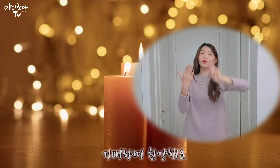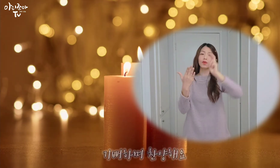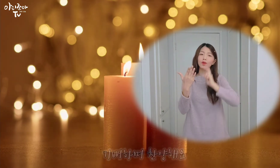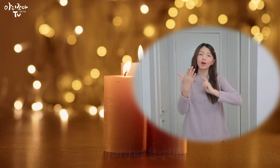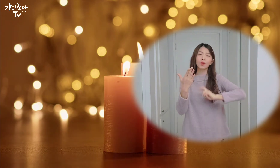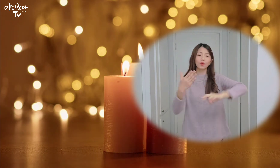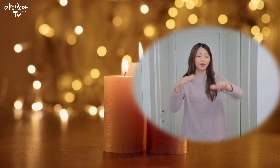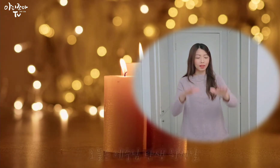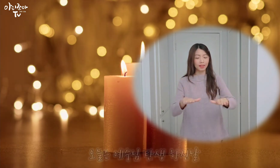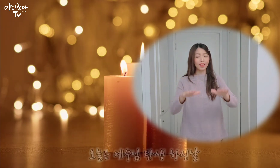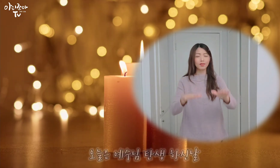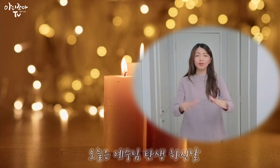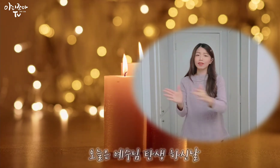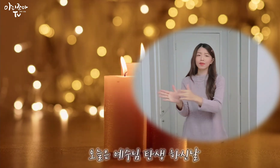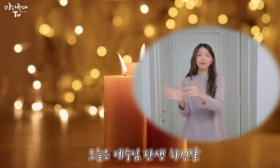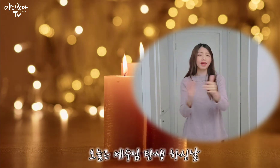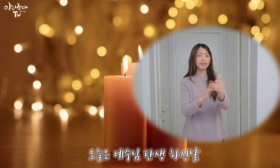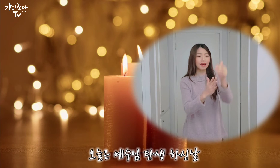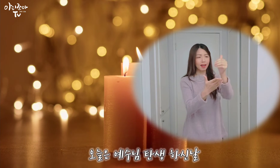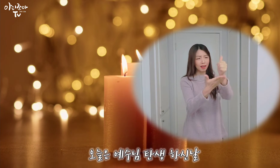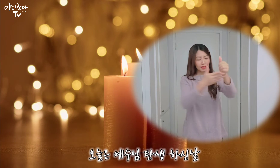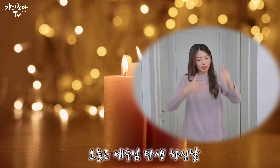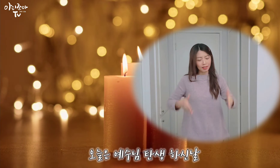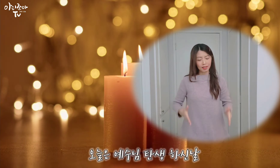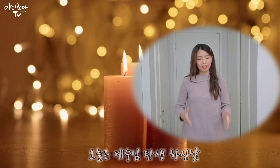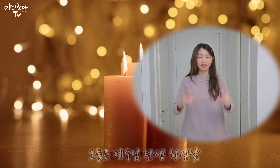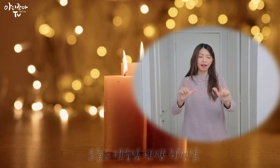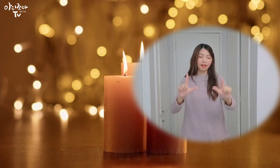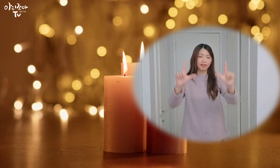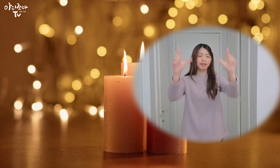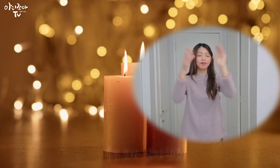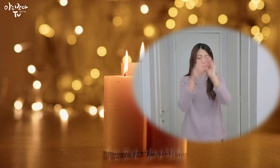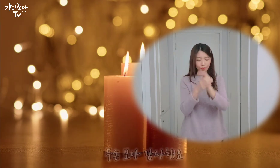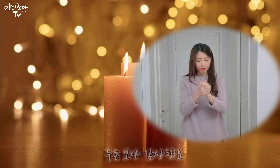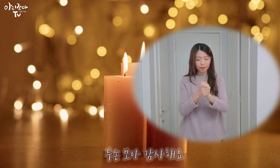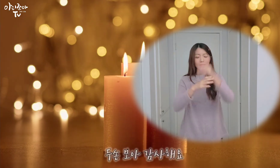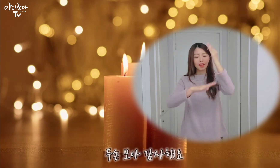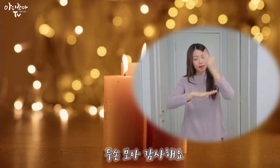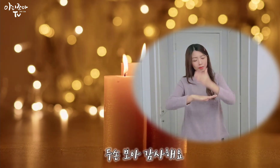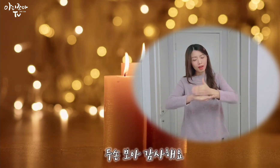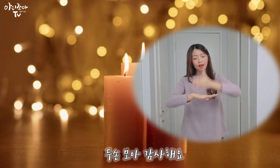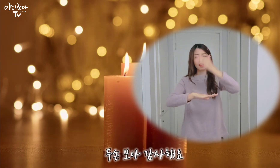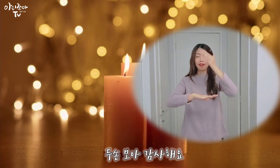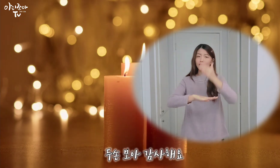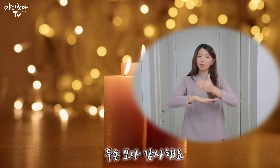오늘은 예수님 탄생하신 날 주 송모아